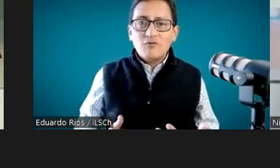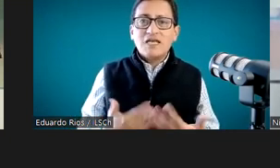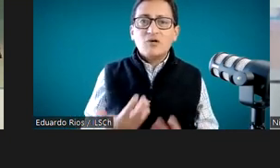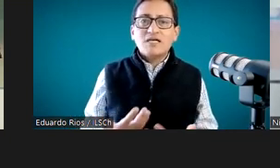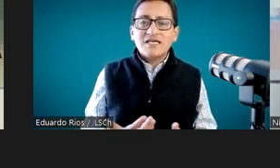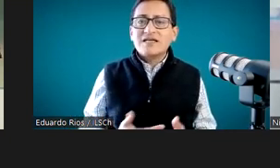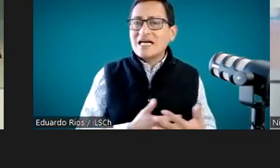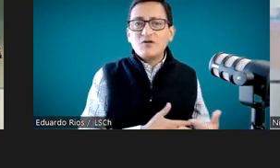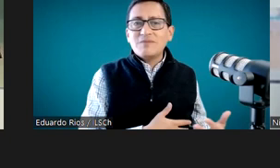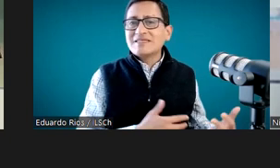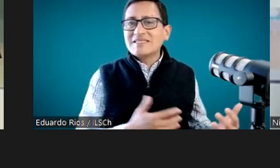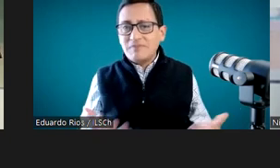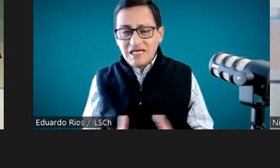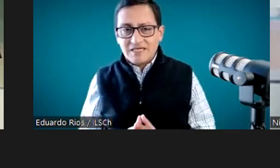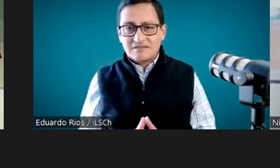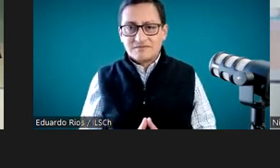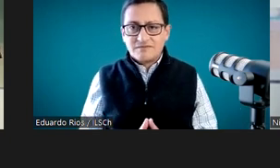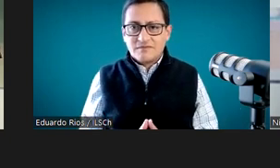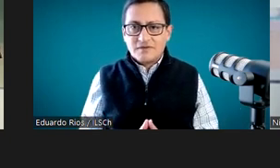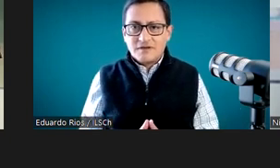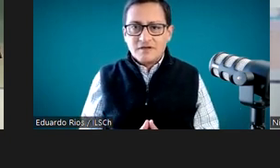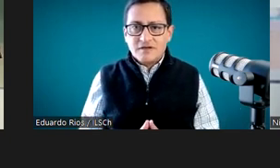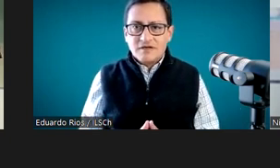Cuando hablamos de lengua de señas, dejamos de pensar en palabras.